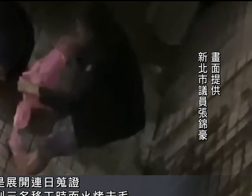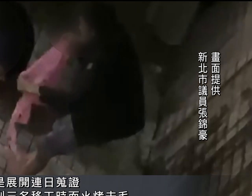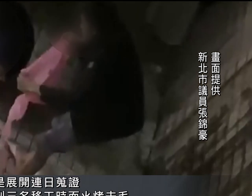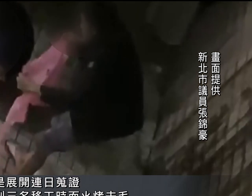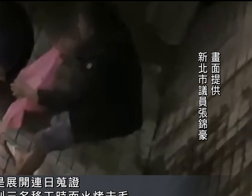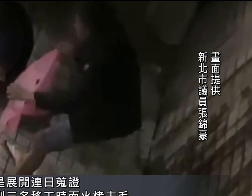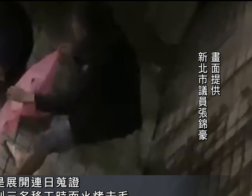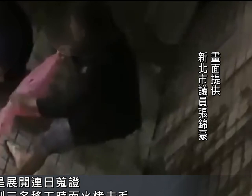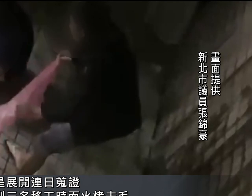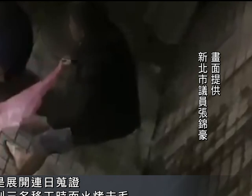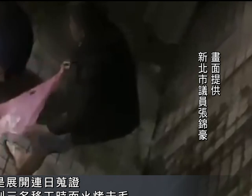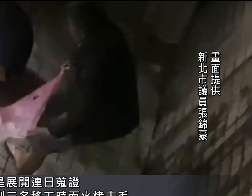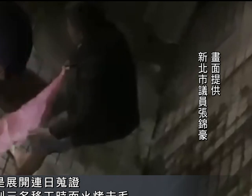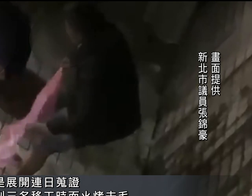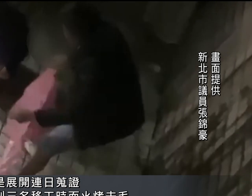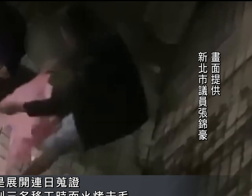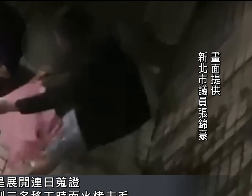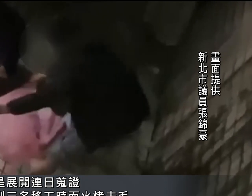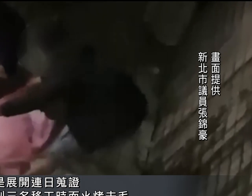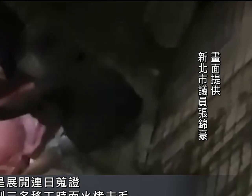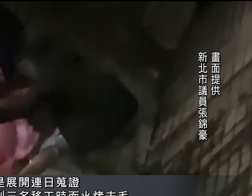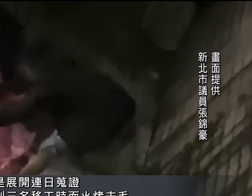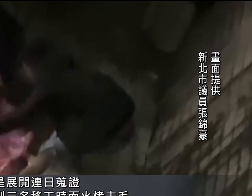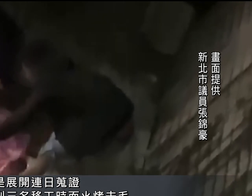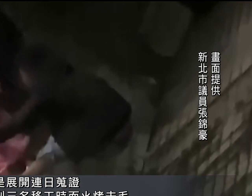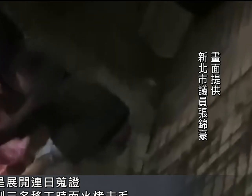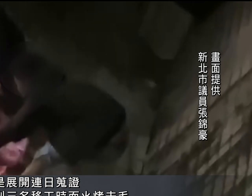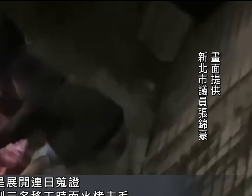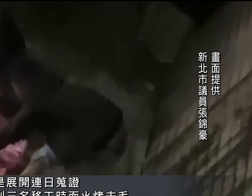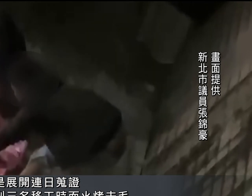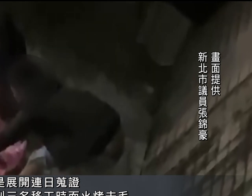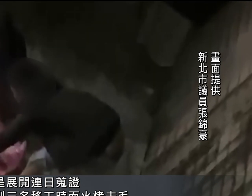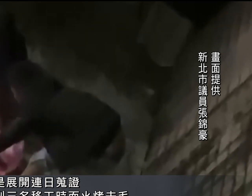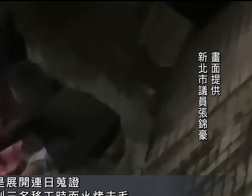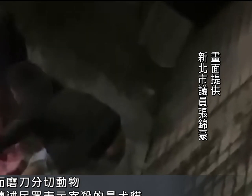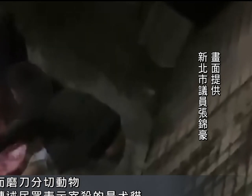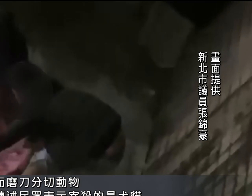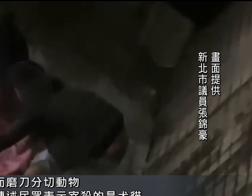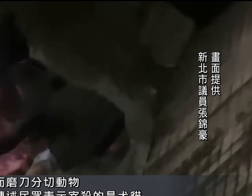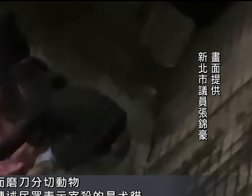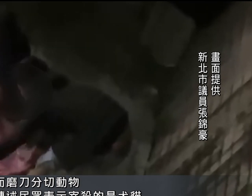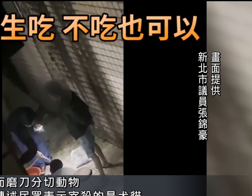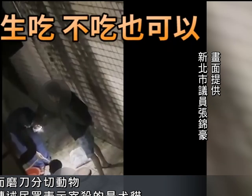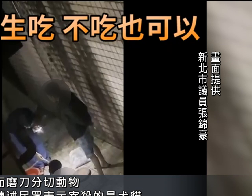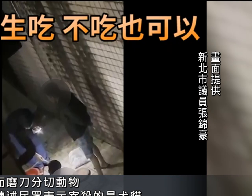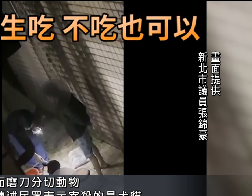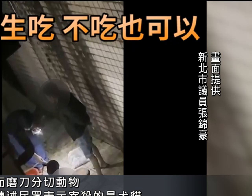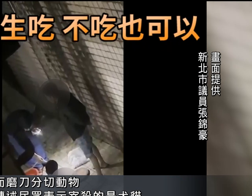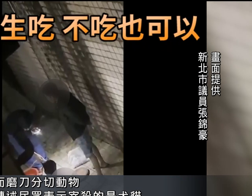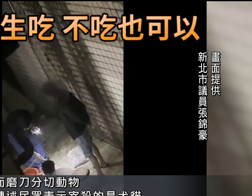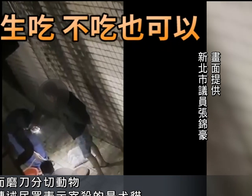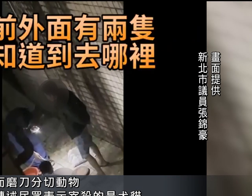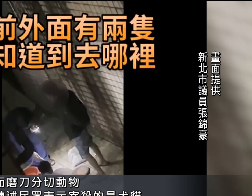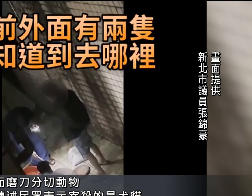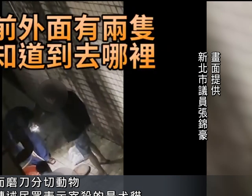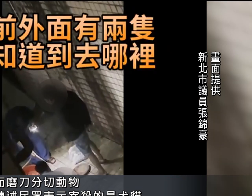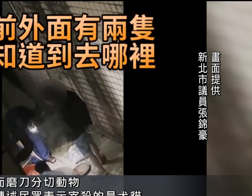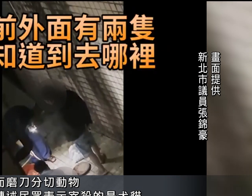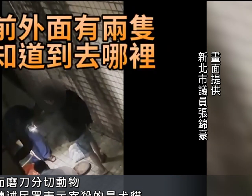日搜证，拍到三名移工时而火烤去毛，时而磨刀分切动物。他转述民众表示宰杀的是